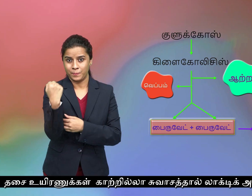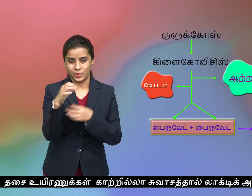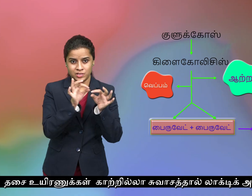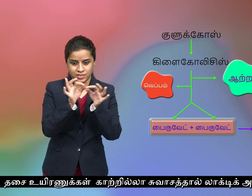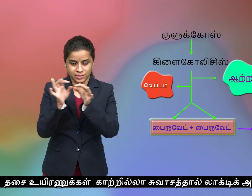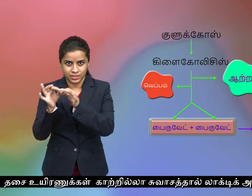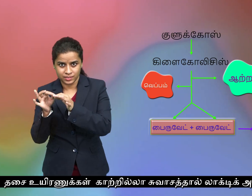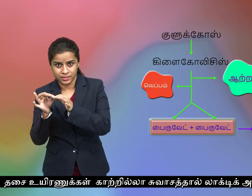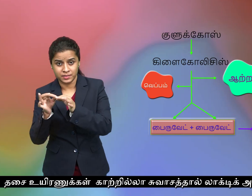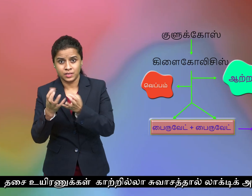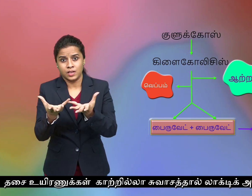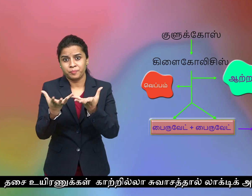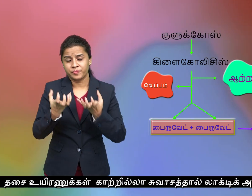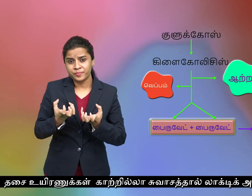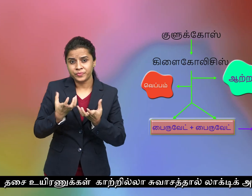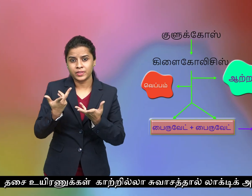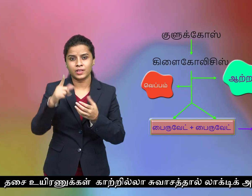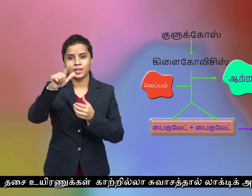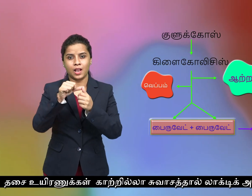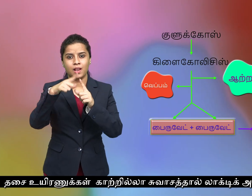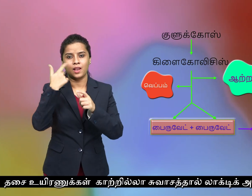காற்றில்லா சுவாசத்தால் லாக்டிக் அமிலத்தை குவிக்கின்றன.